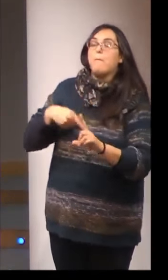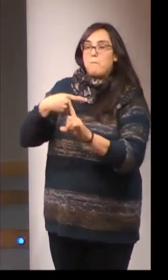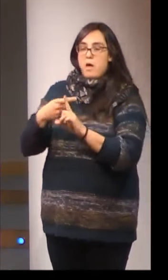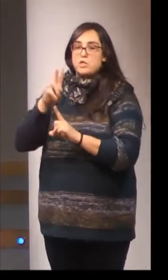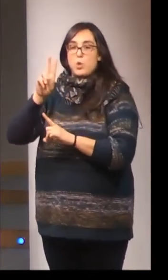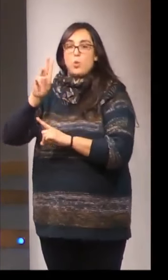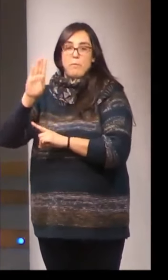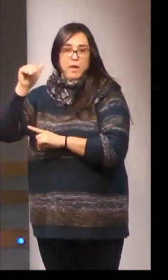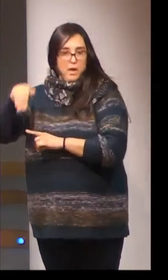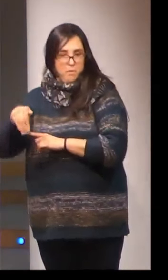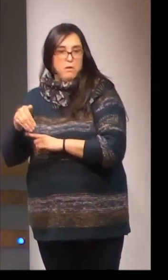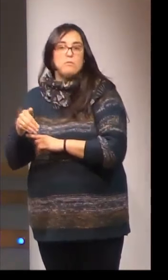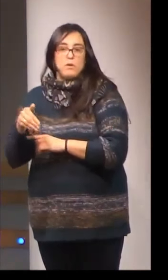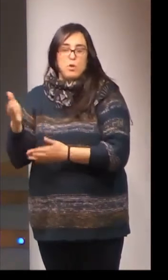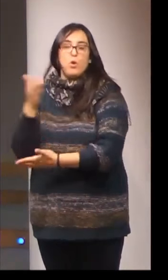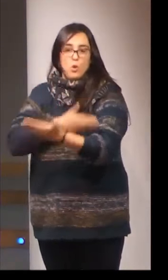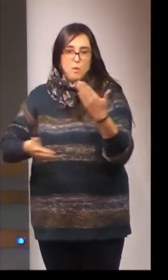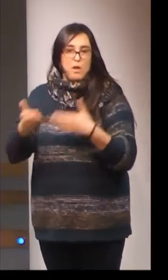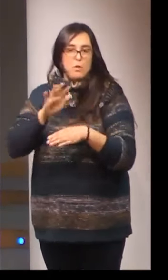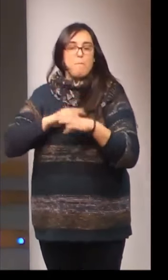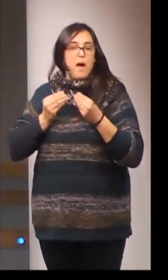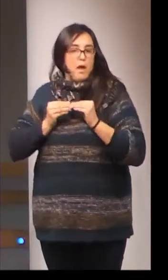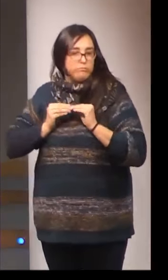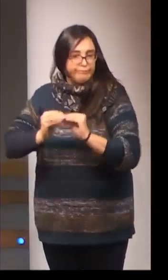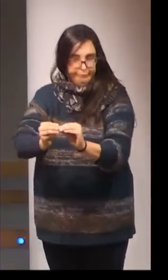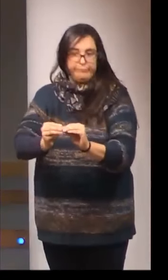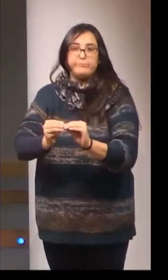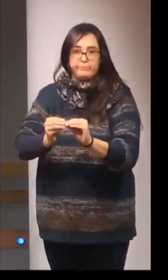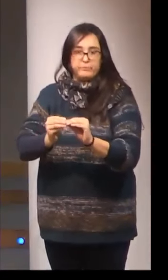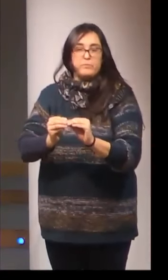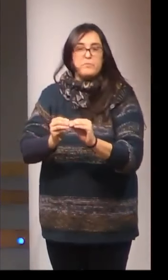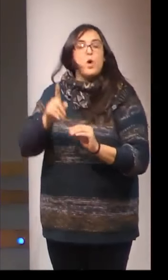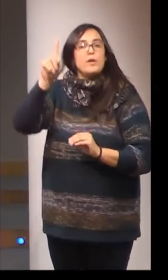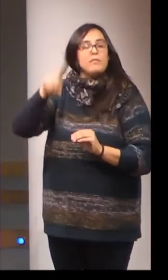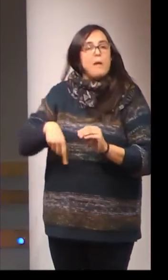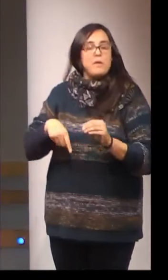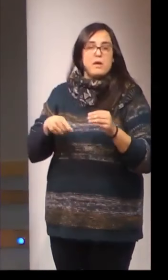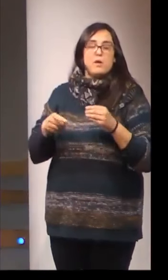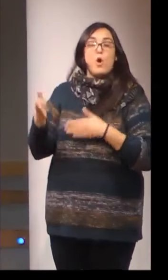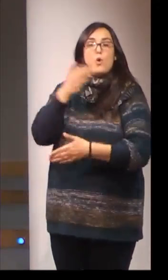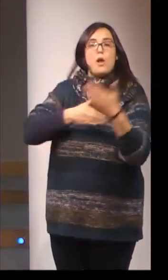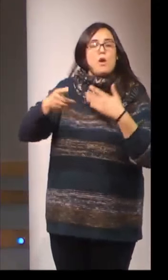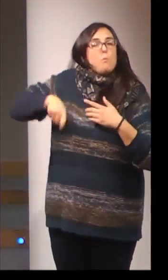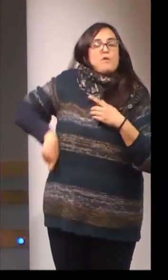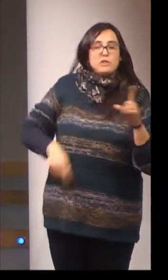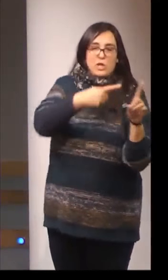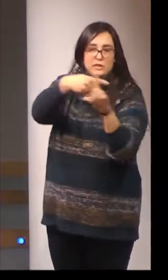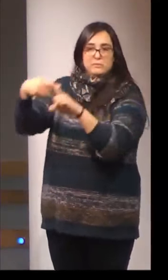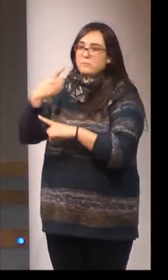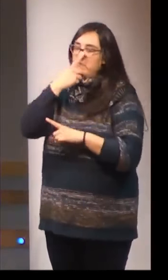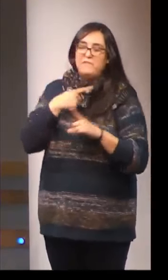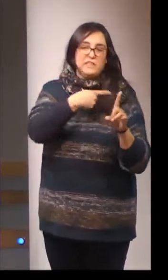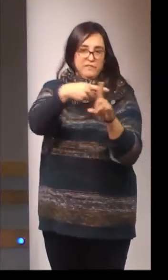colaboración, conformado por gente, personas de la UAP y de la UAM, que han elaborado este cuestionario